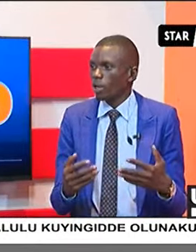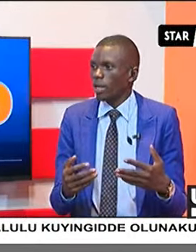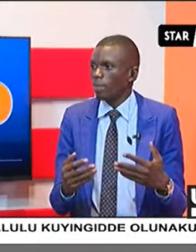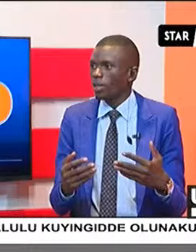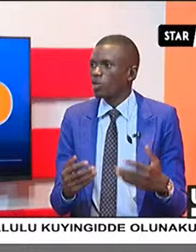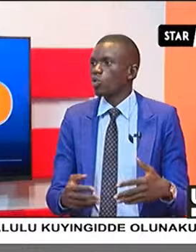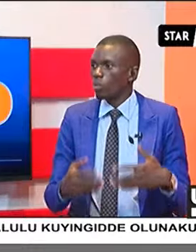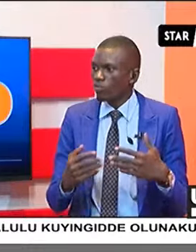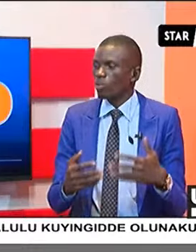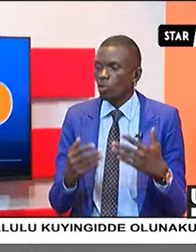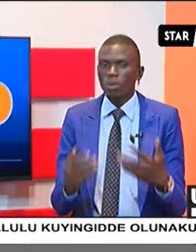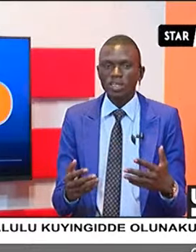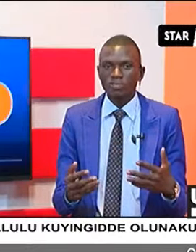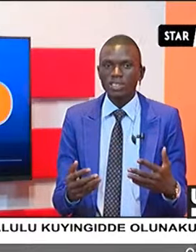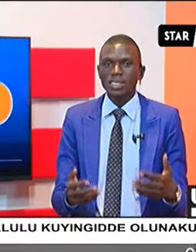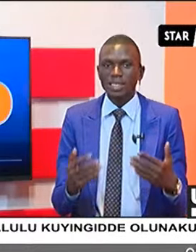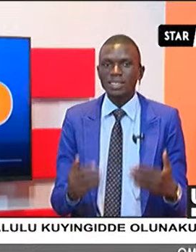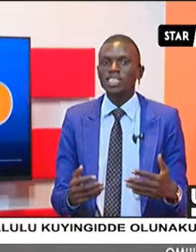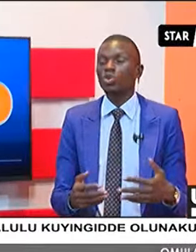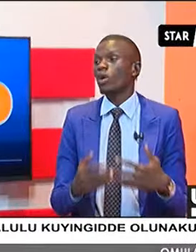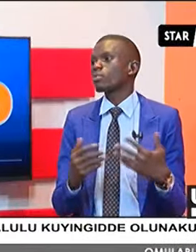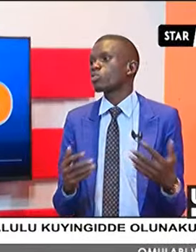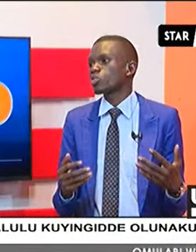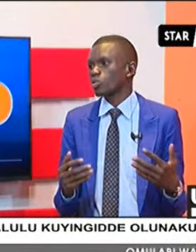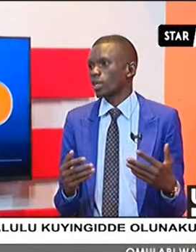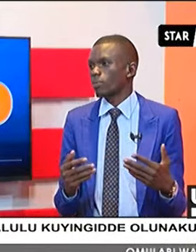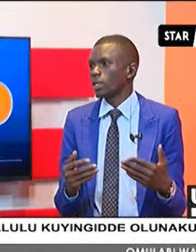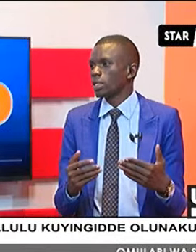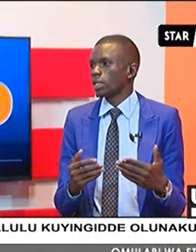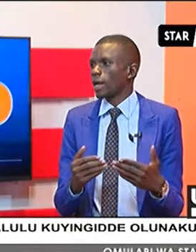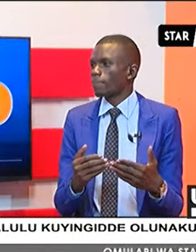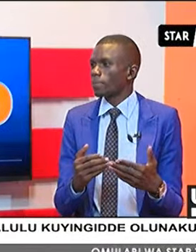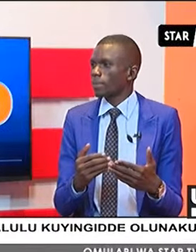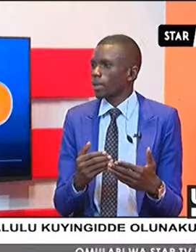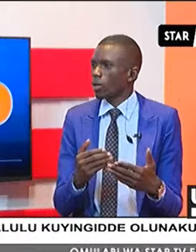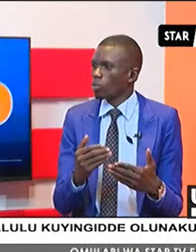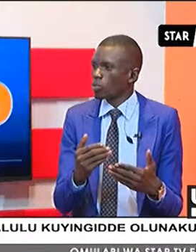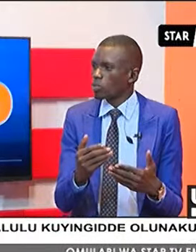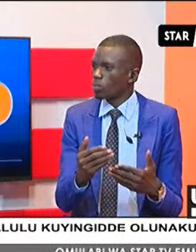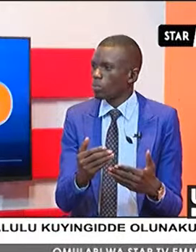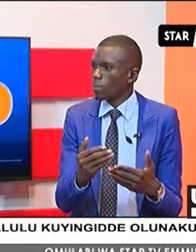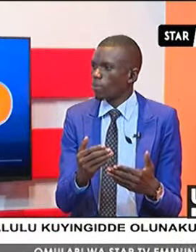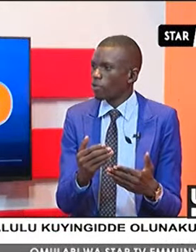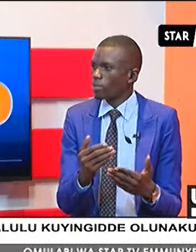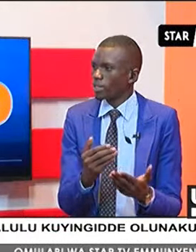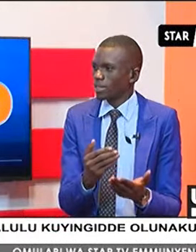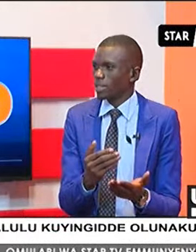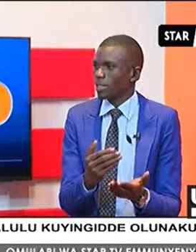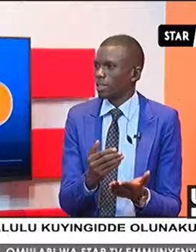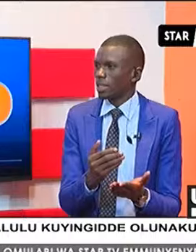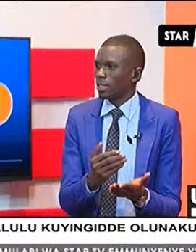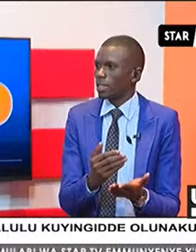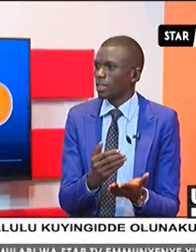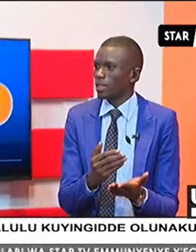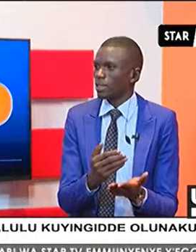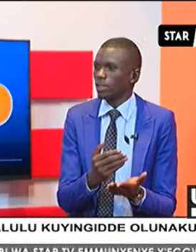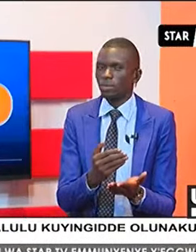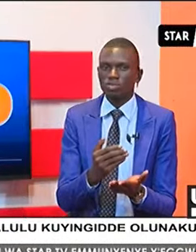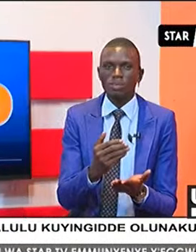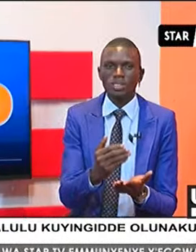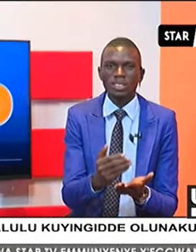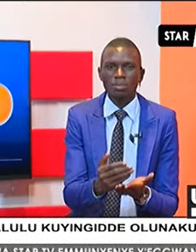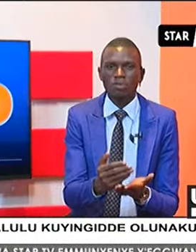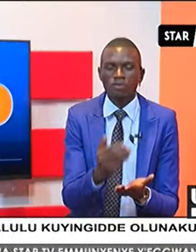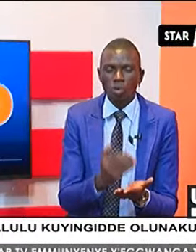kwogera n'obuvumu n'obumalirivu kitegeeza nti olwanye bulungi olutalo omukulu performance ye n'engeri gy'ebintu